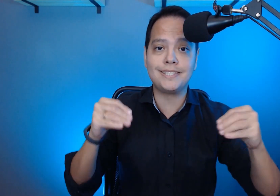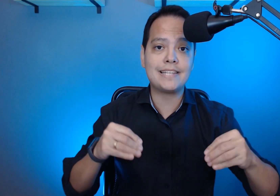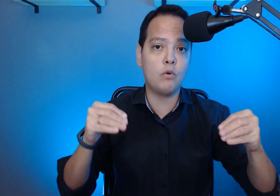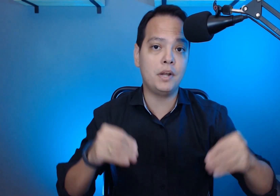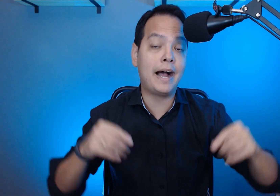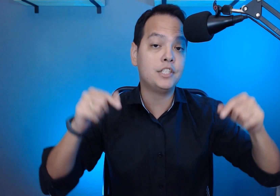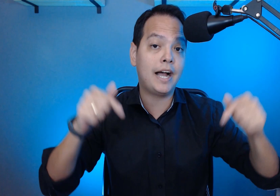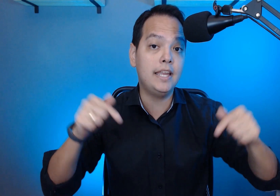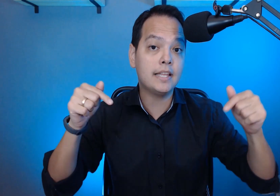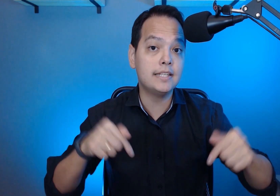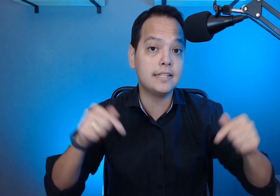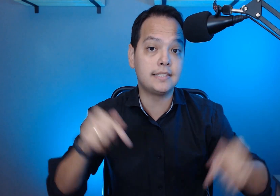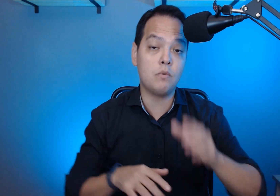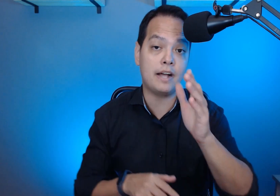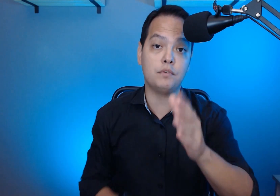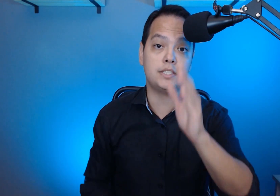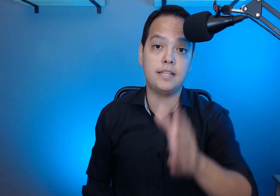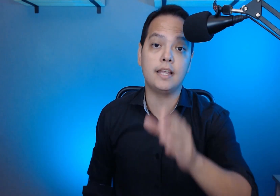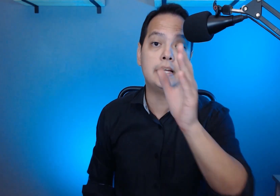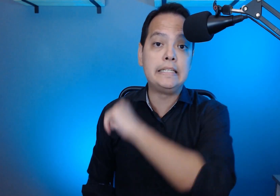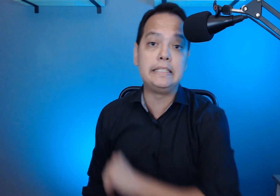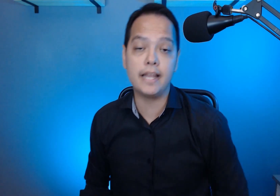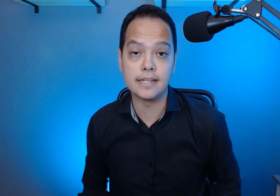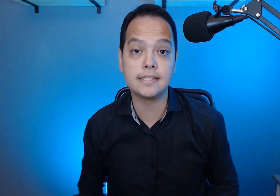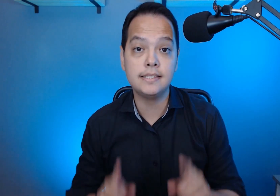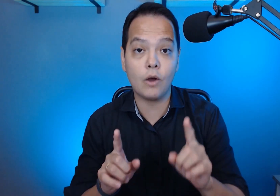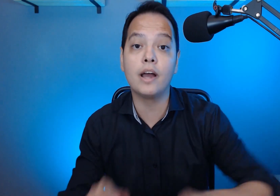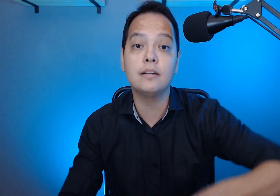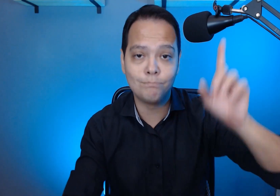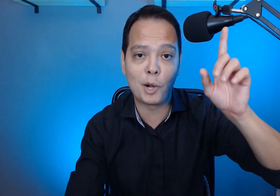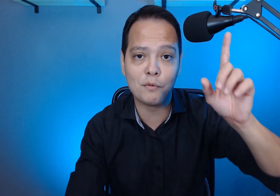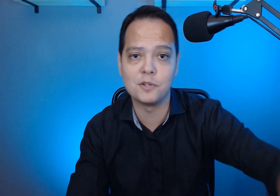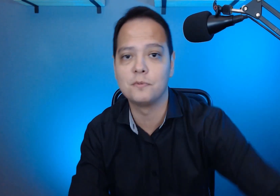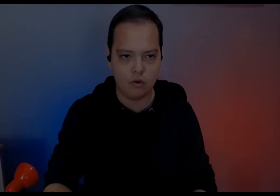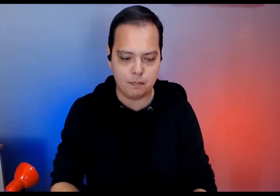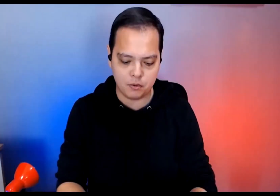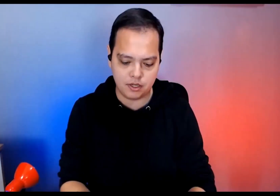dessa comunidade aqui na descrição, caso você tenha interesse. E agora, bora pro vídeo. Qual a pergunta que ficou aí?